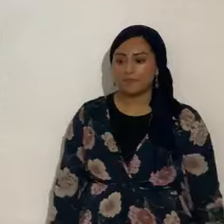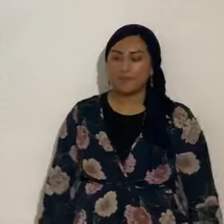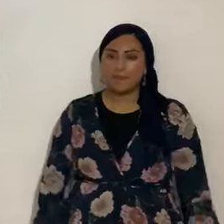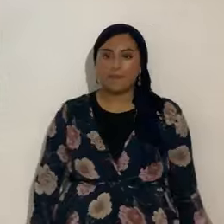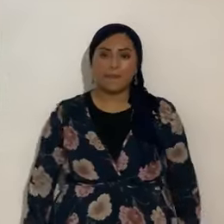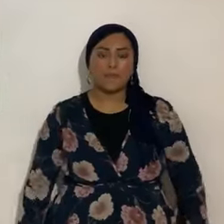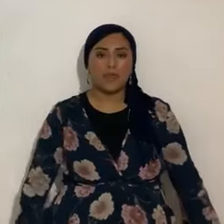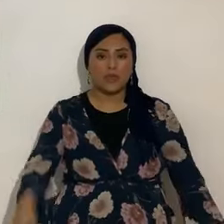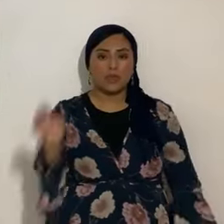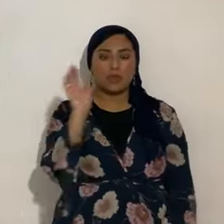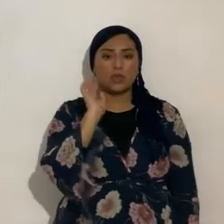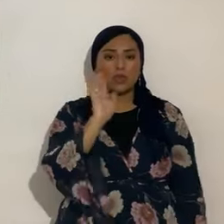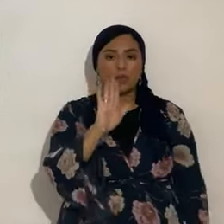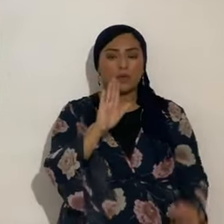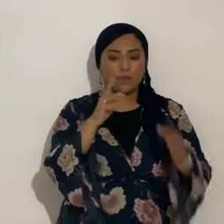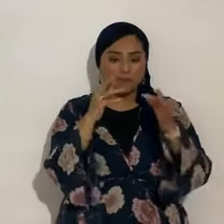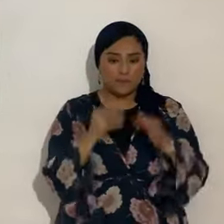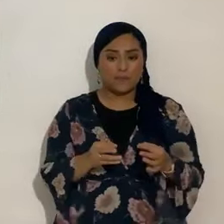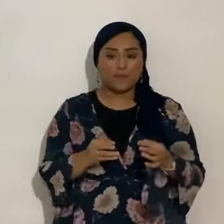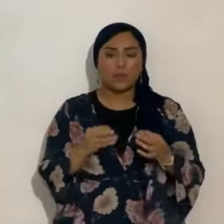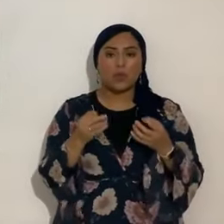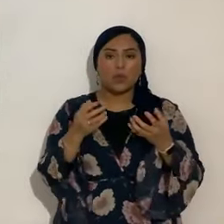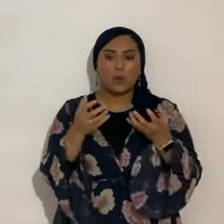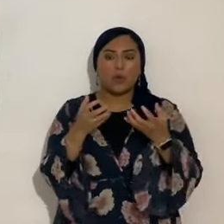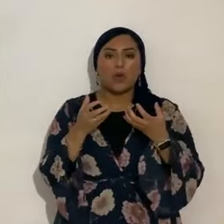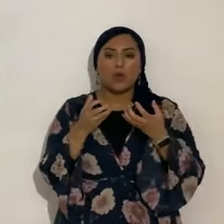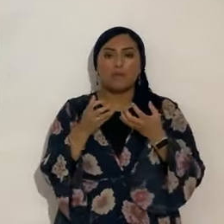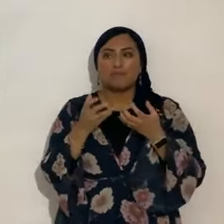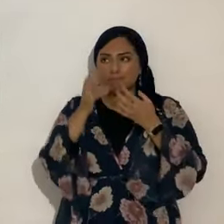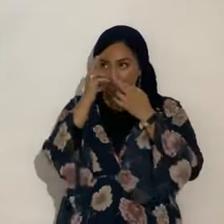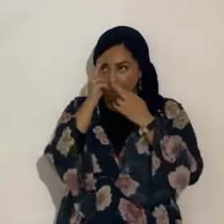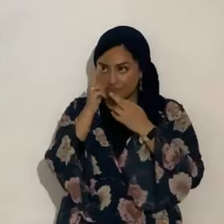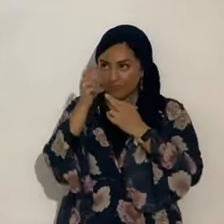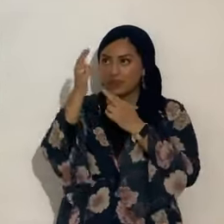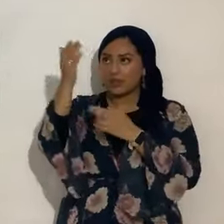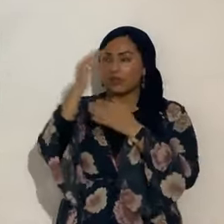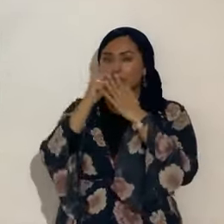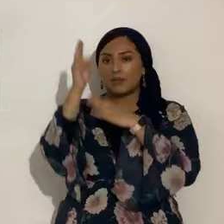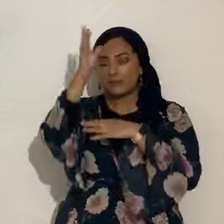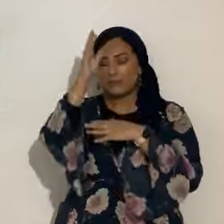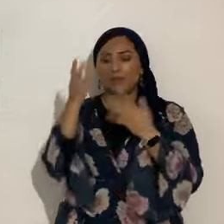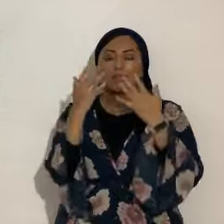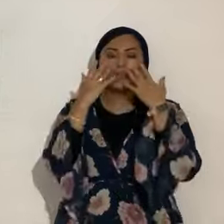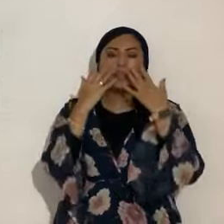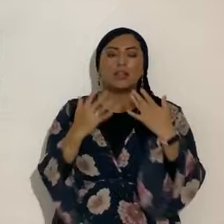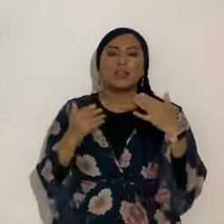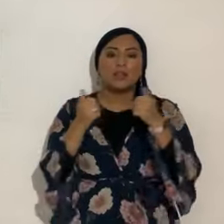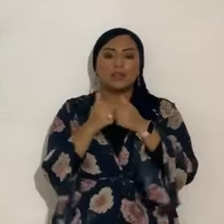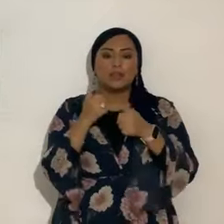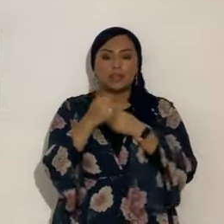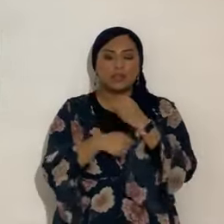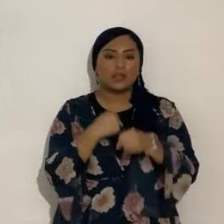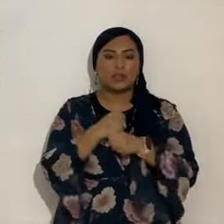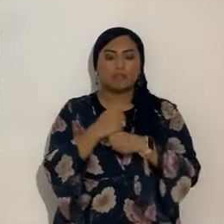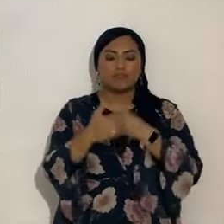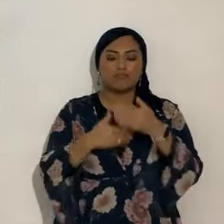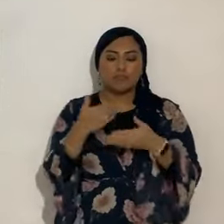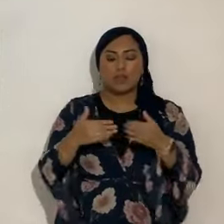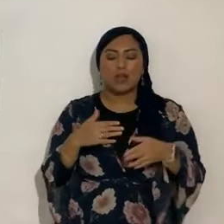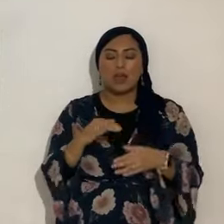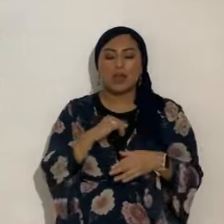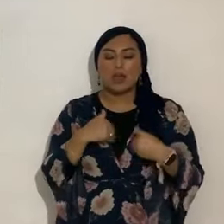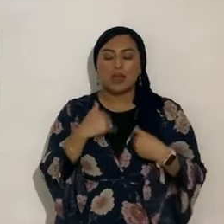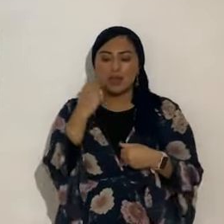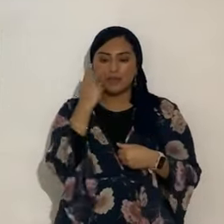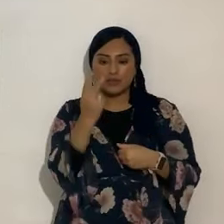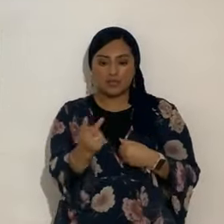Tu voluntad es de querer agradar al Eterno. Desgraciadamente con los años yo he visto hermanos de